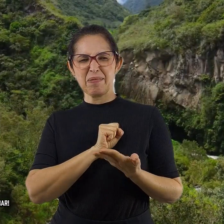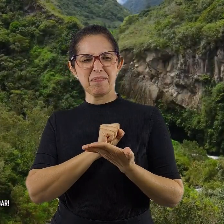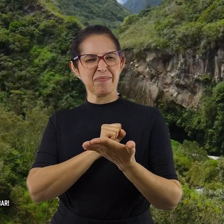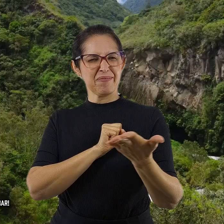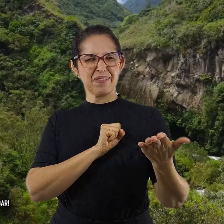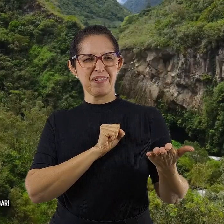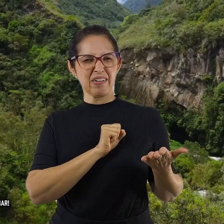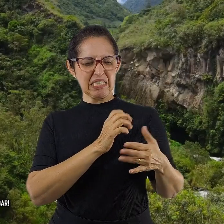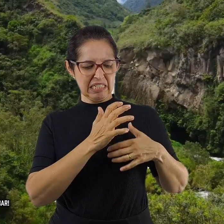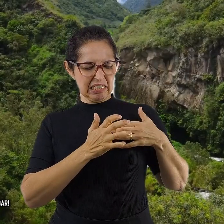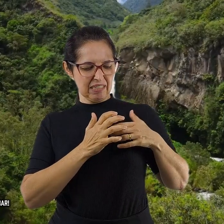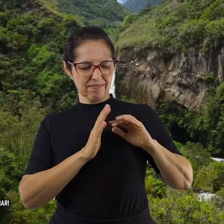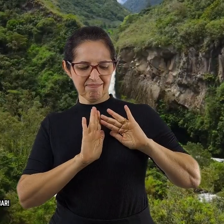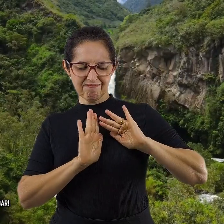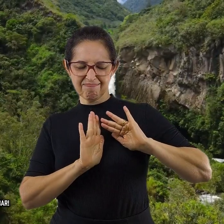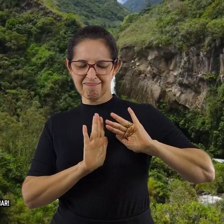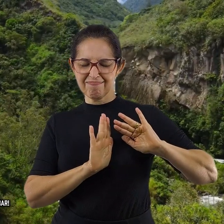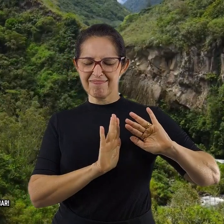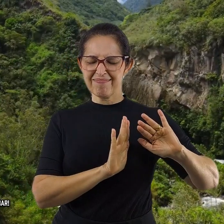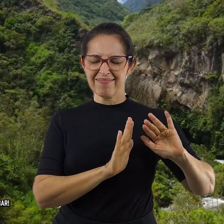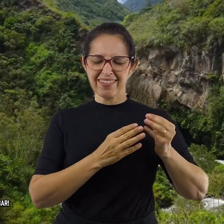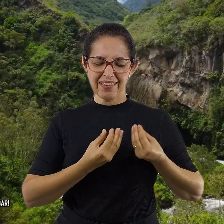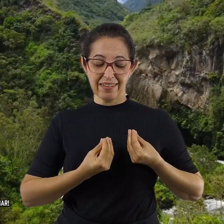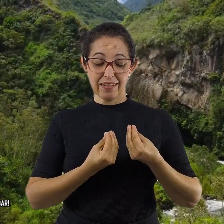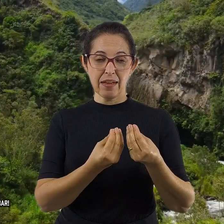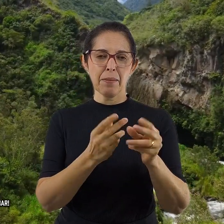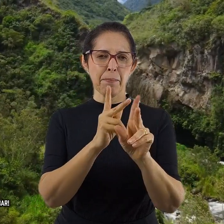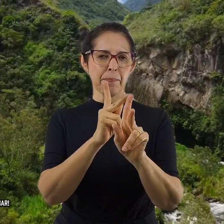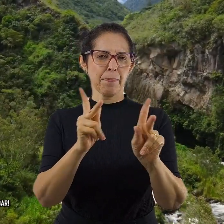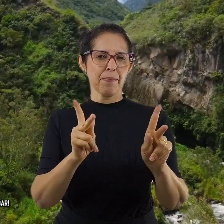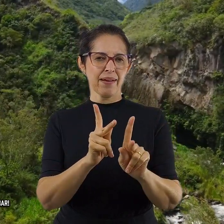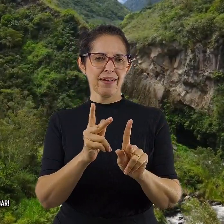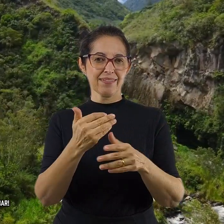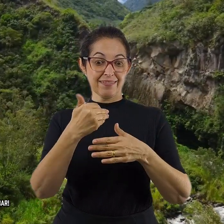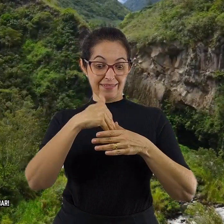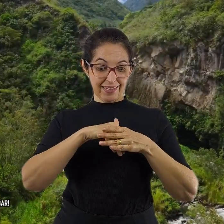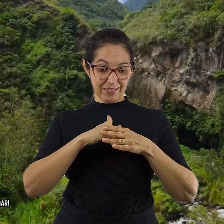O meu amor traz paz ao coração.